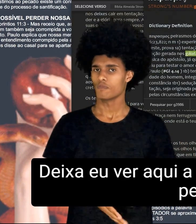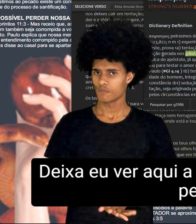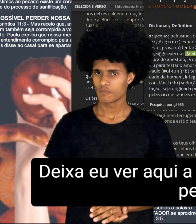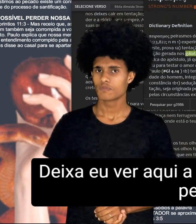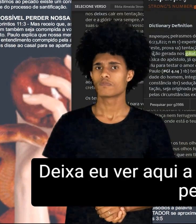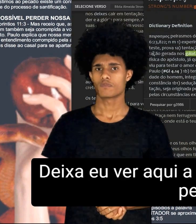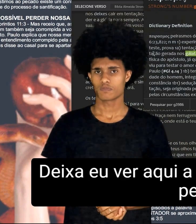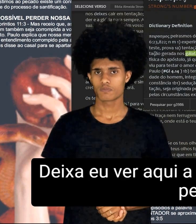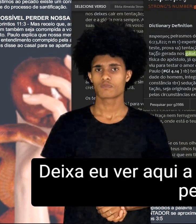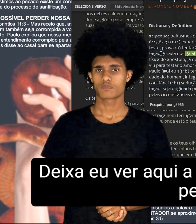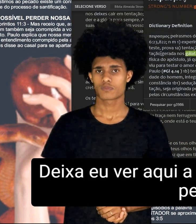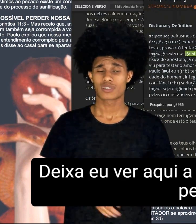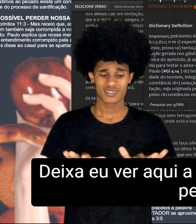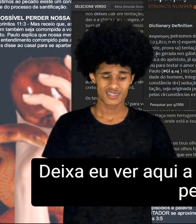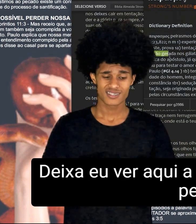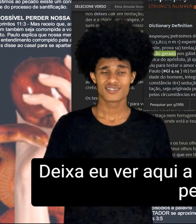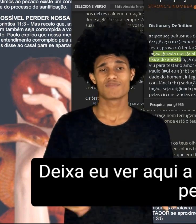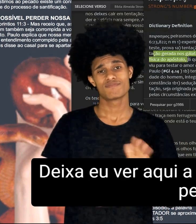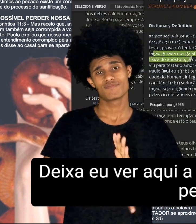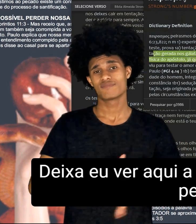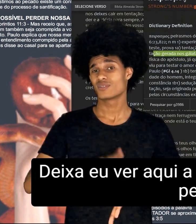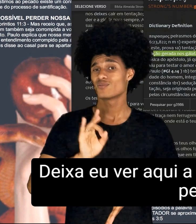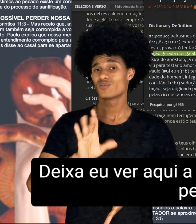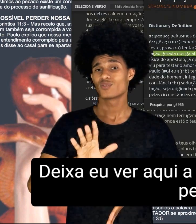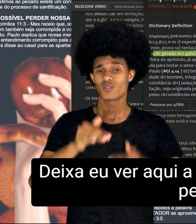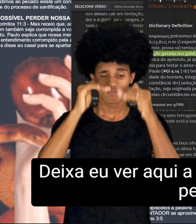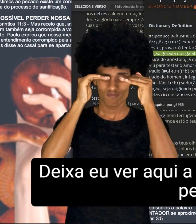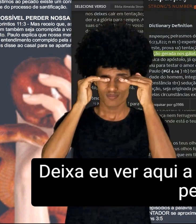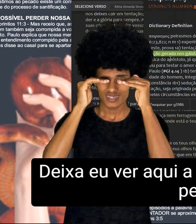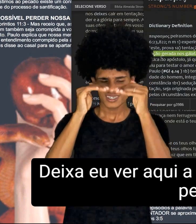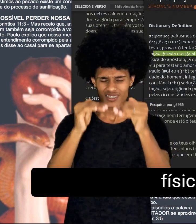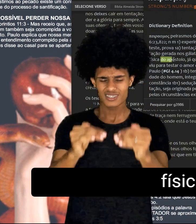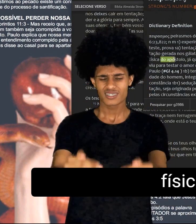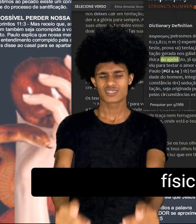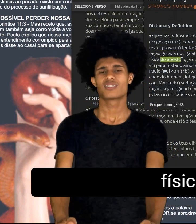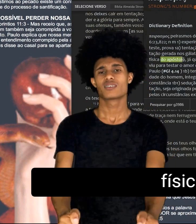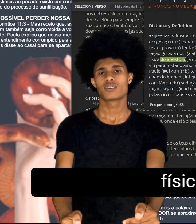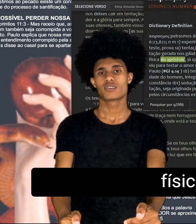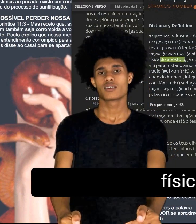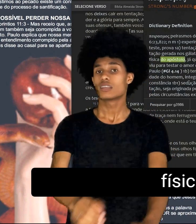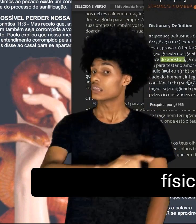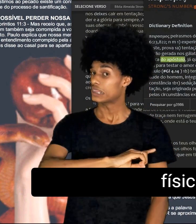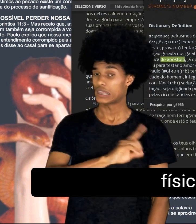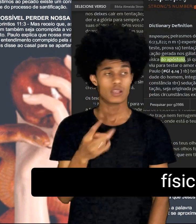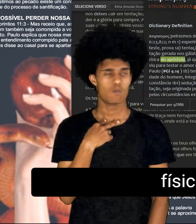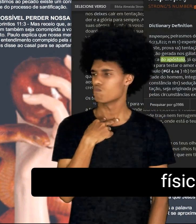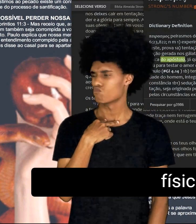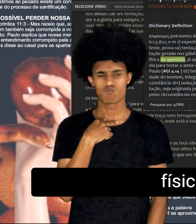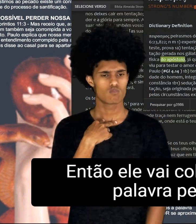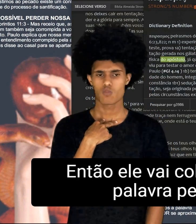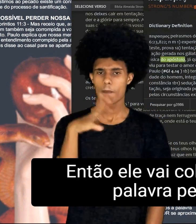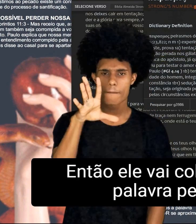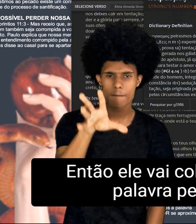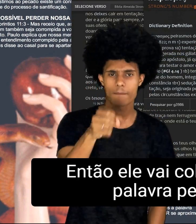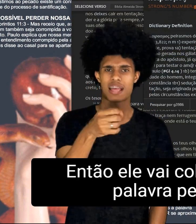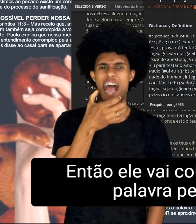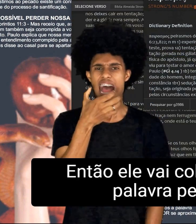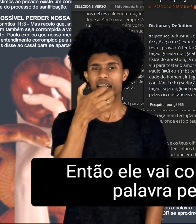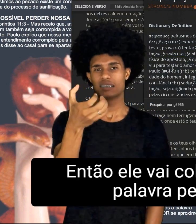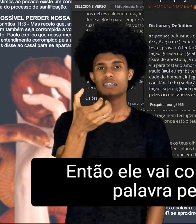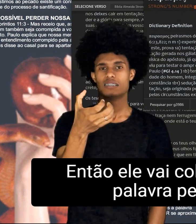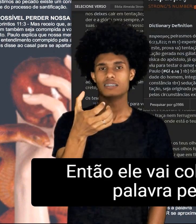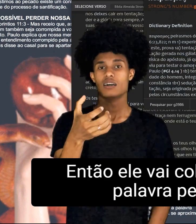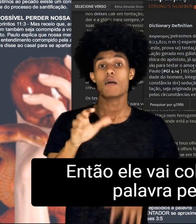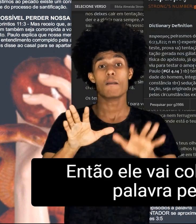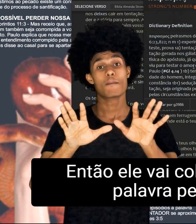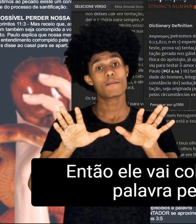Gálatas, deixa eu ver aqui, a tentação gerada nos Gálatas pela condição física do apóstolo. Então ele vai colocar